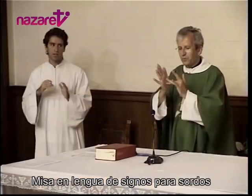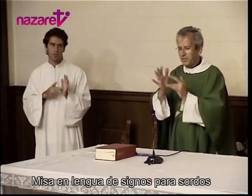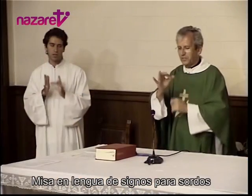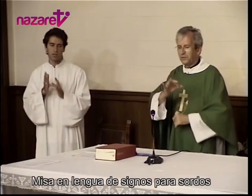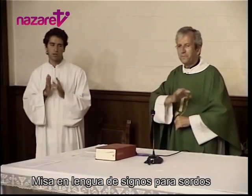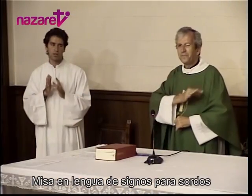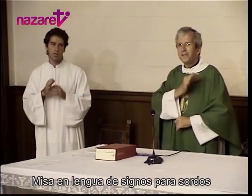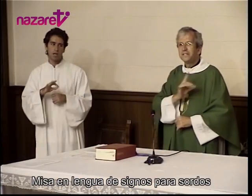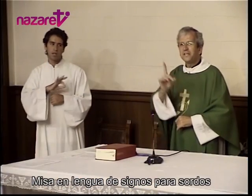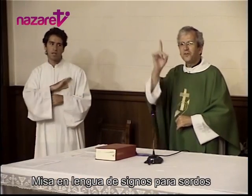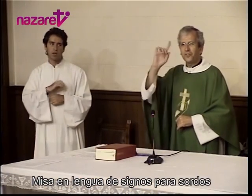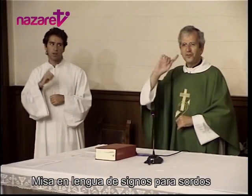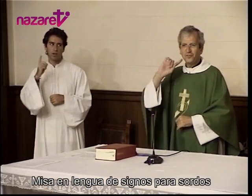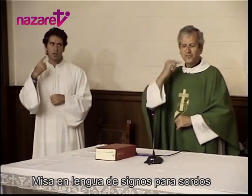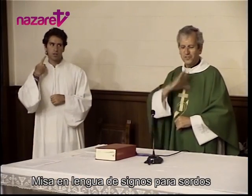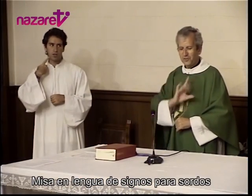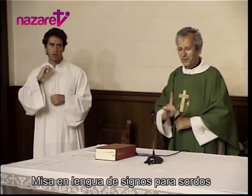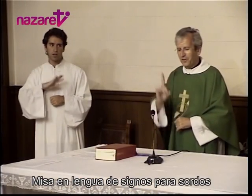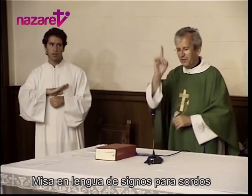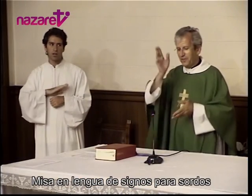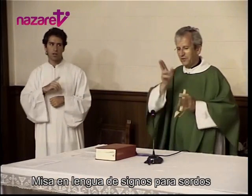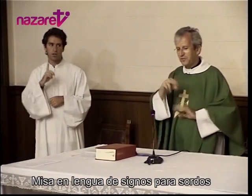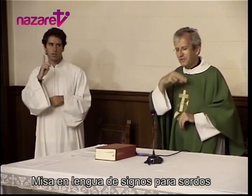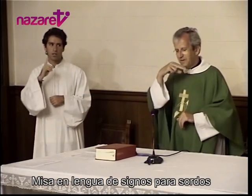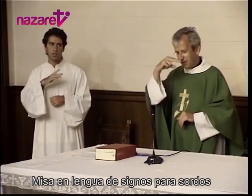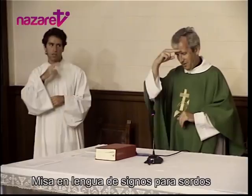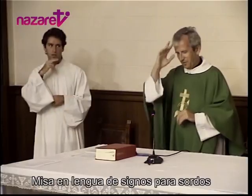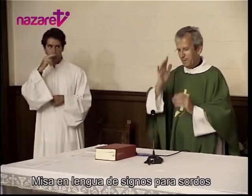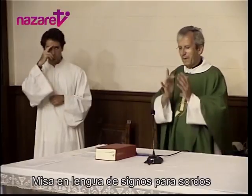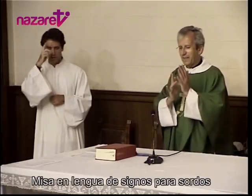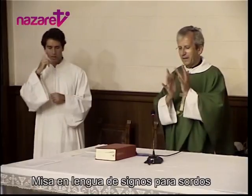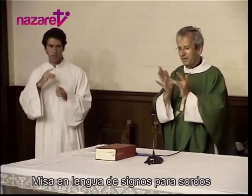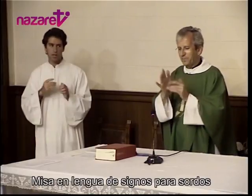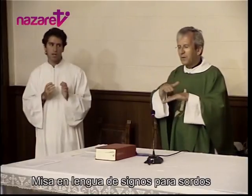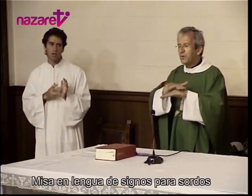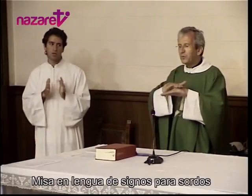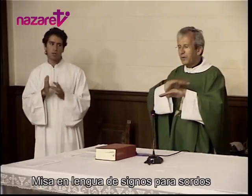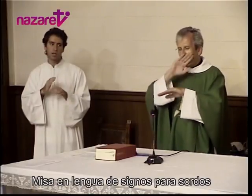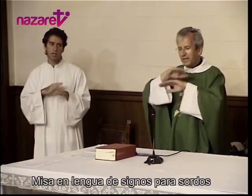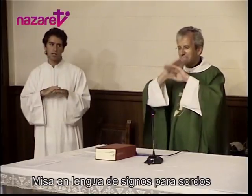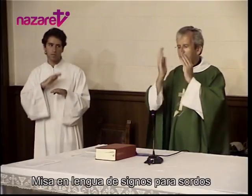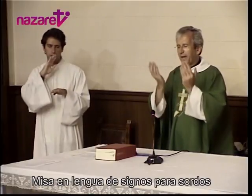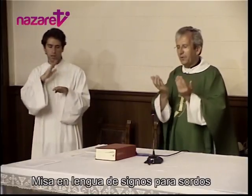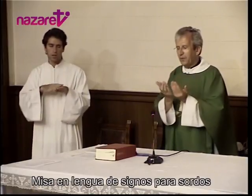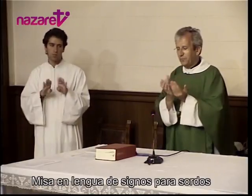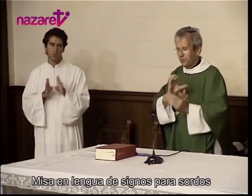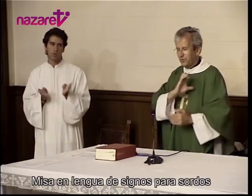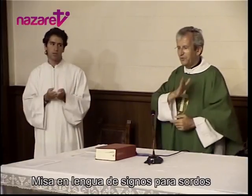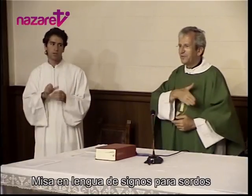Jesucristo, Señor Dios, Cordero de Dios, Hijo del Padre. Tú que quitas el pecado del mundo,